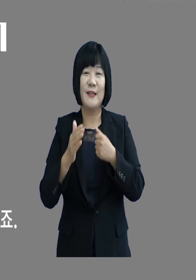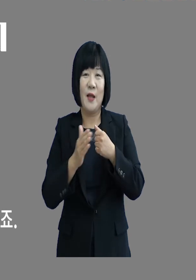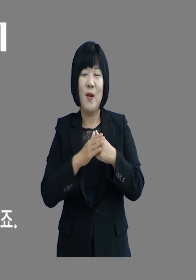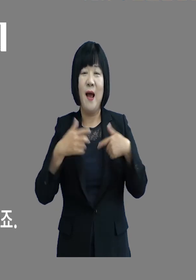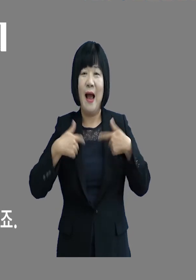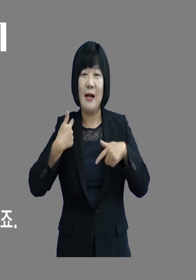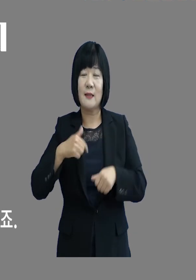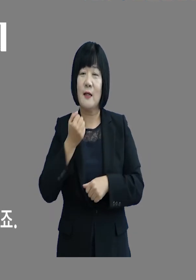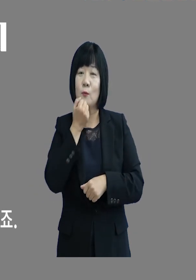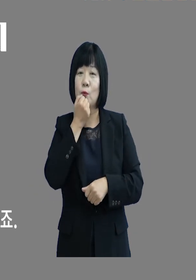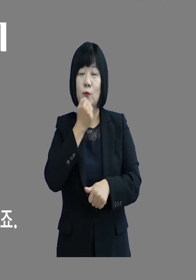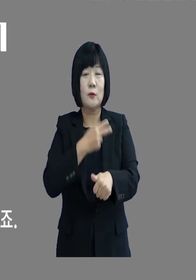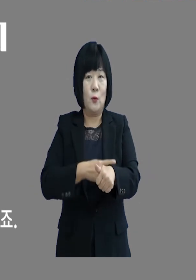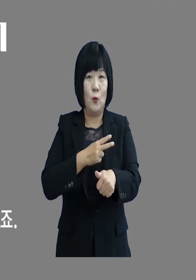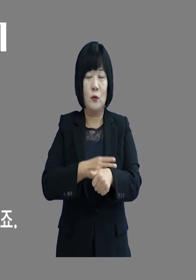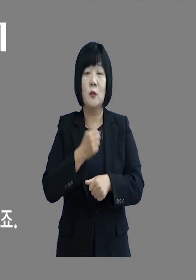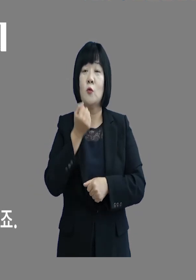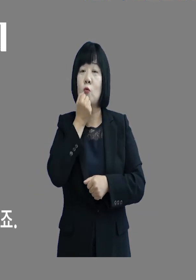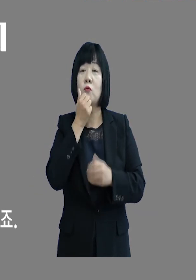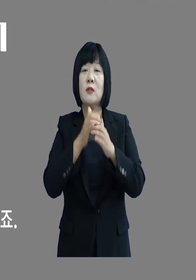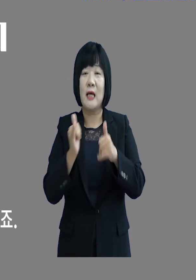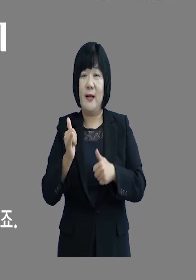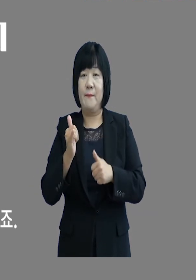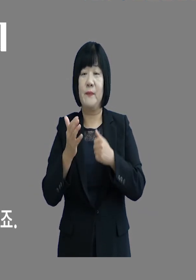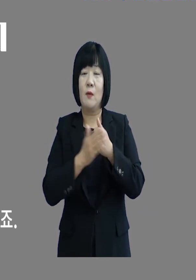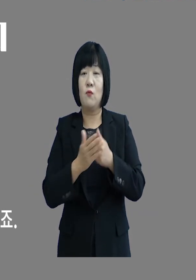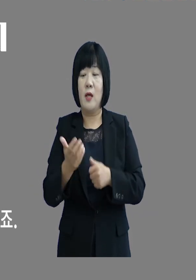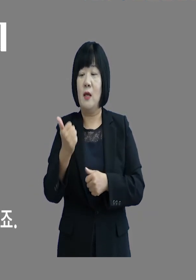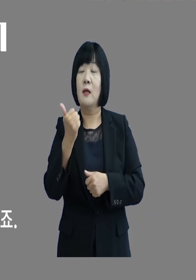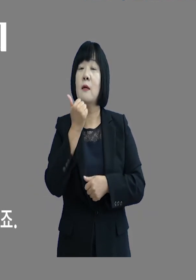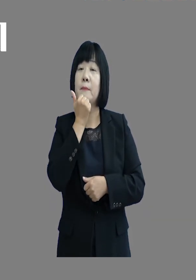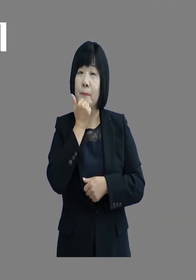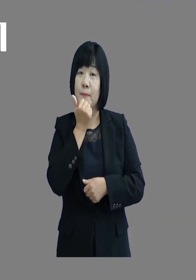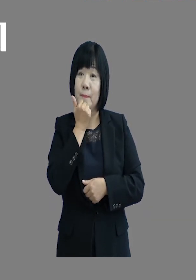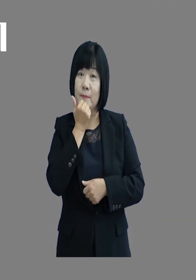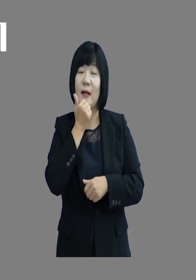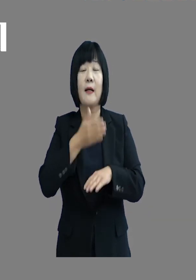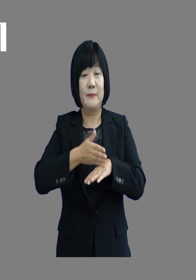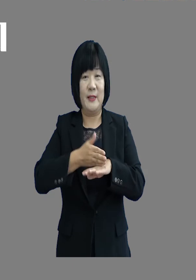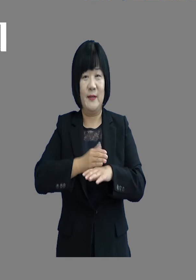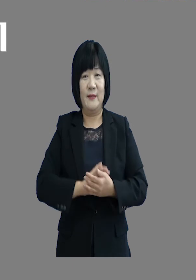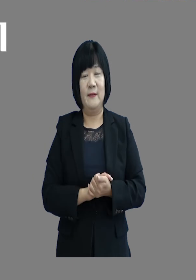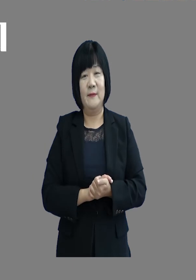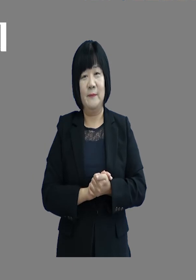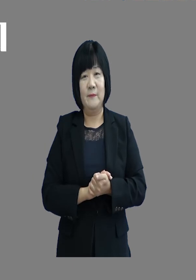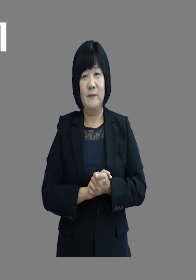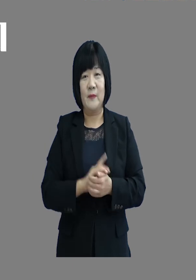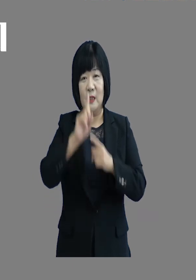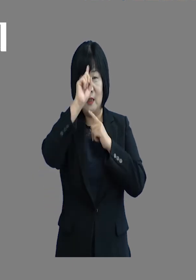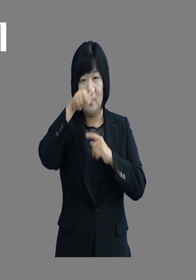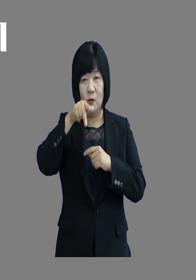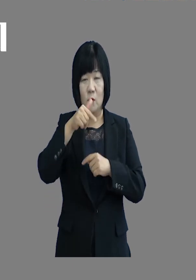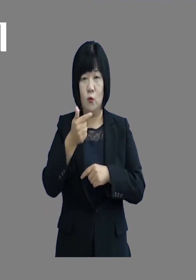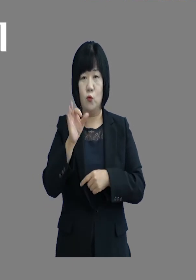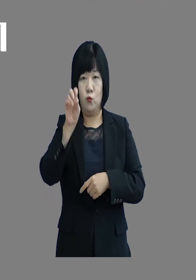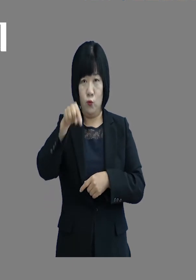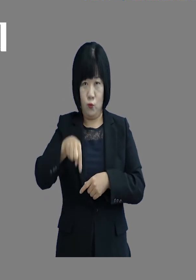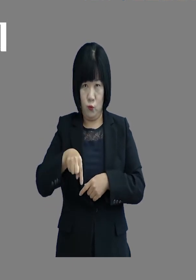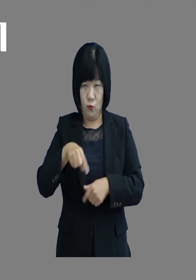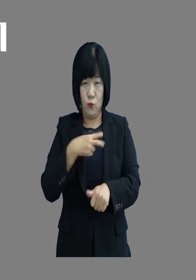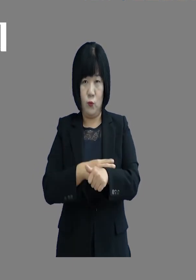교수, 웃는 사람으로 표현해 줘서 감사하죠. 이준우 교수의 얼굴